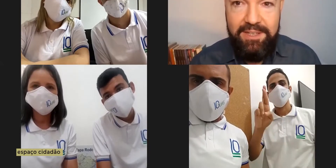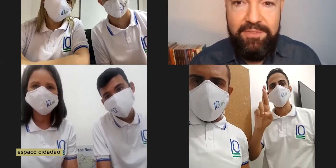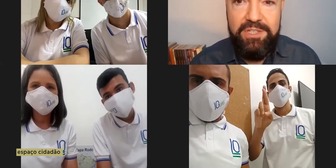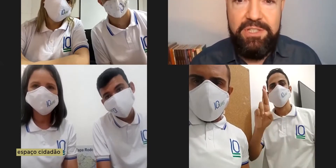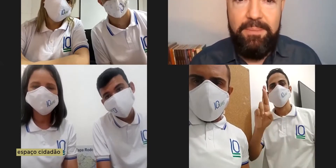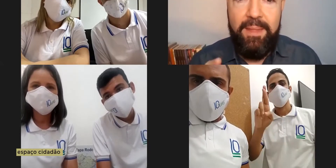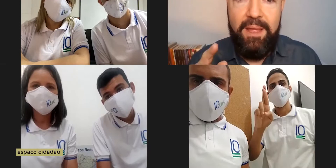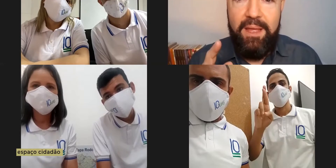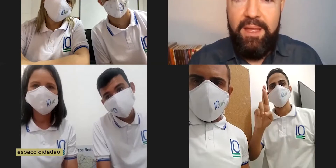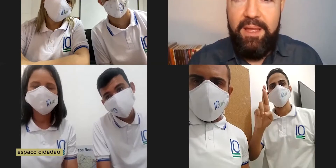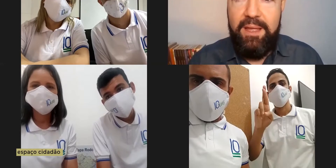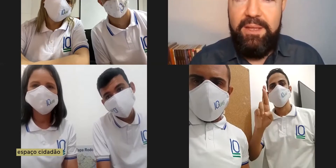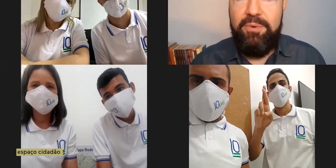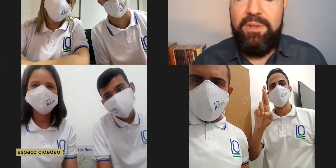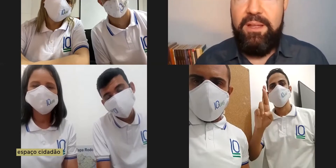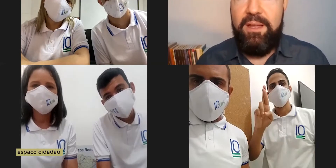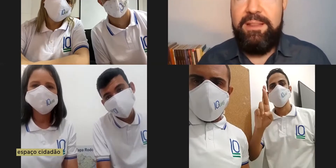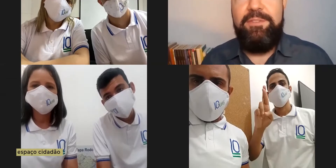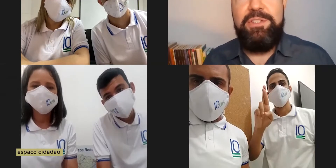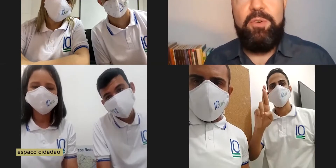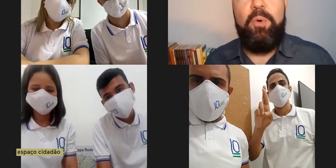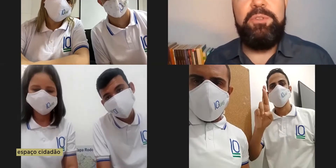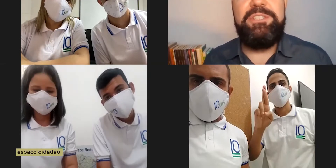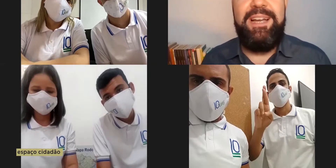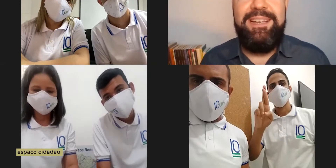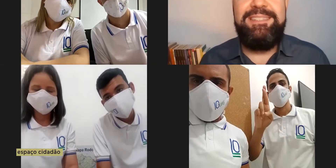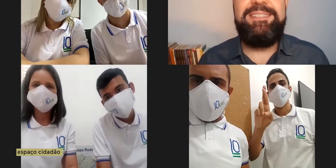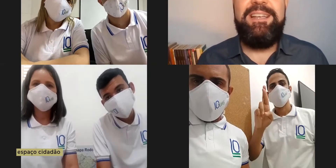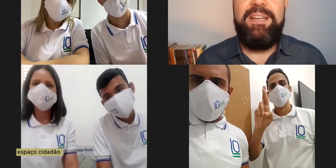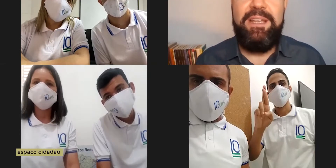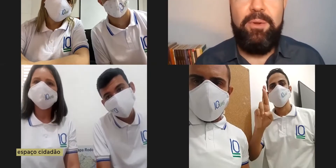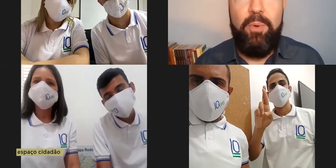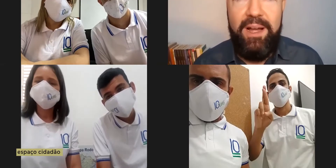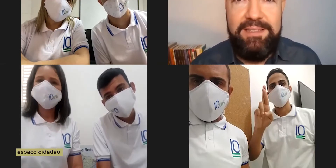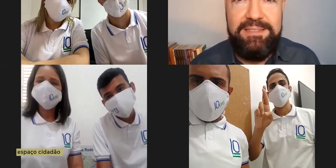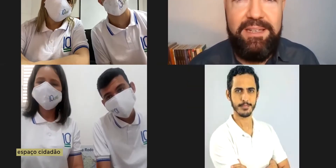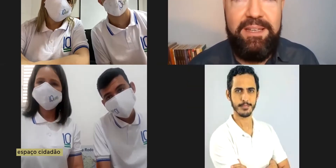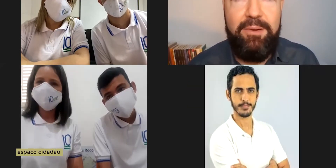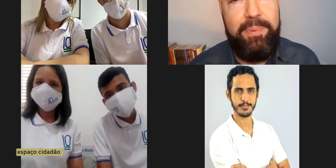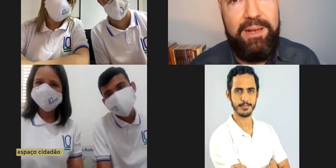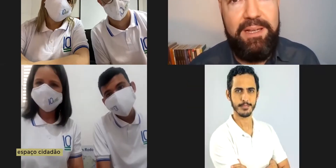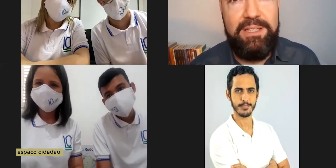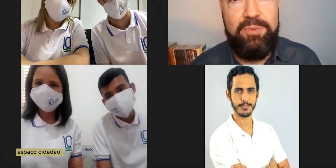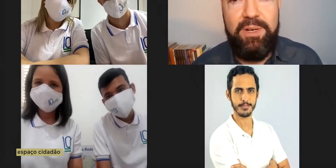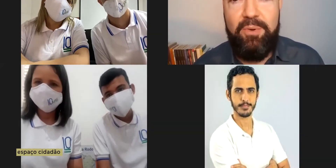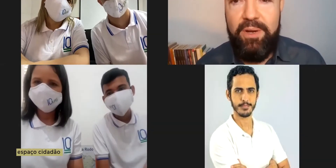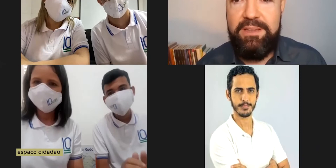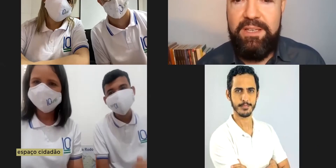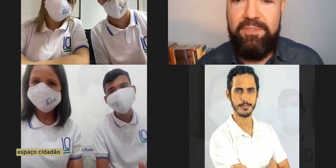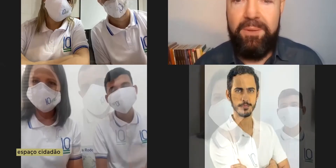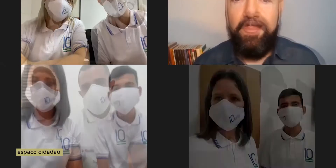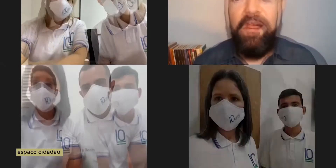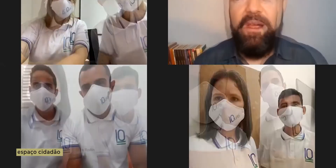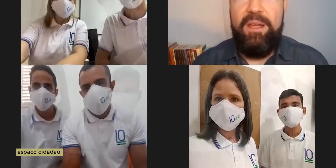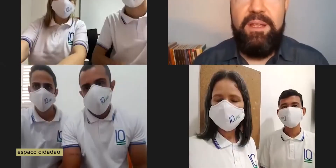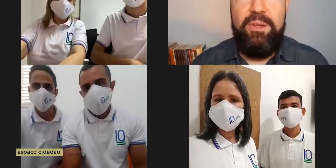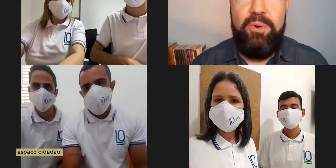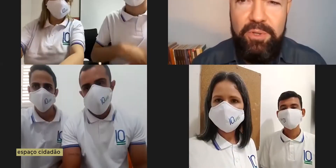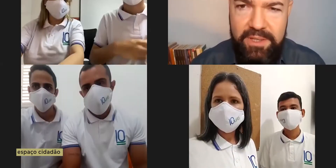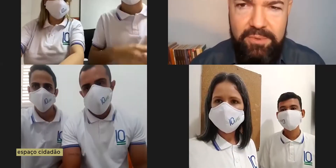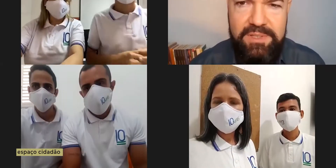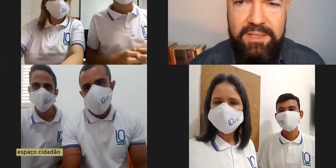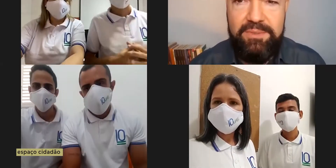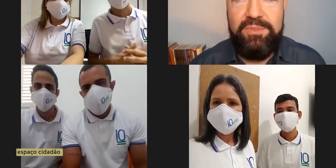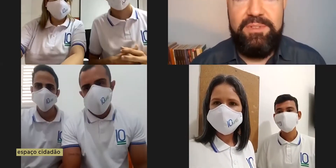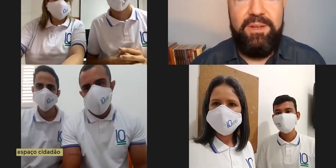essa entrevista. A entrevista com os 10 iguais, né, que é uma pré-candidatura coletiva. E